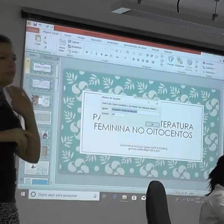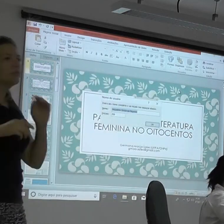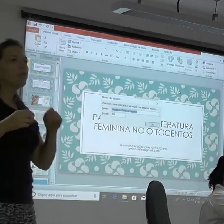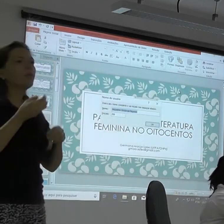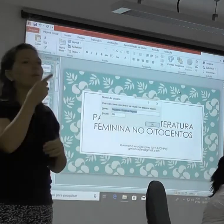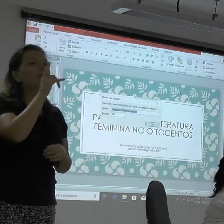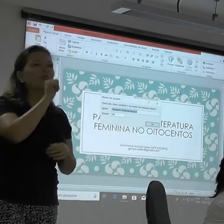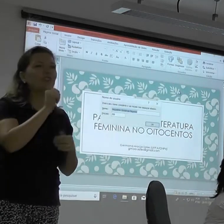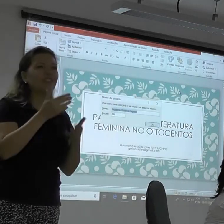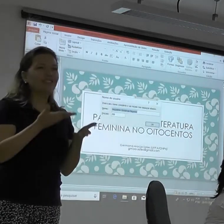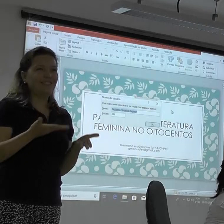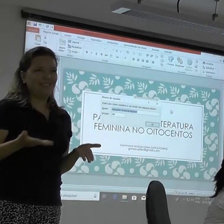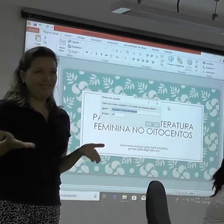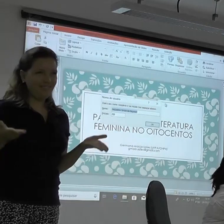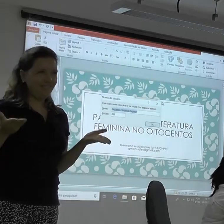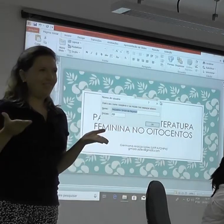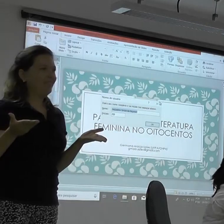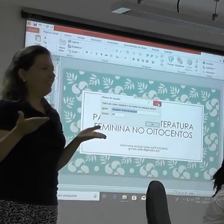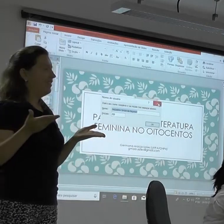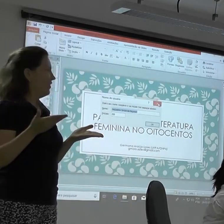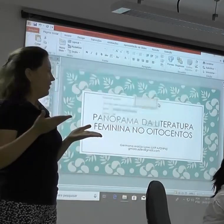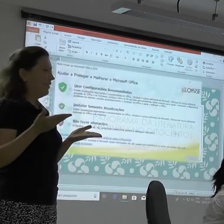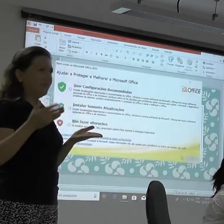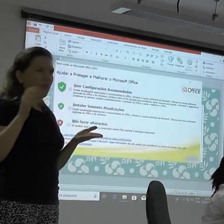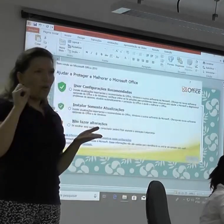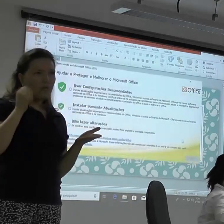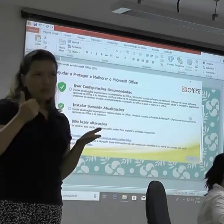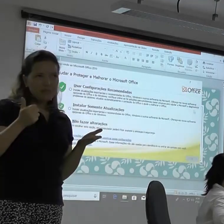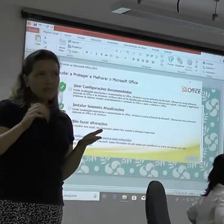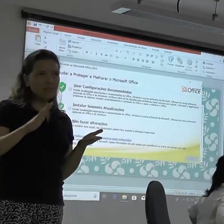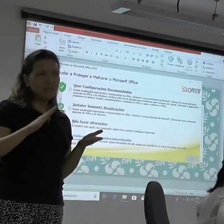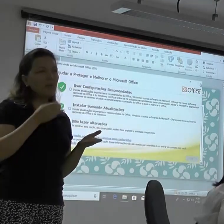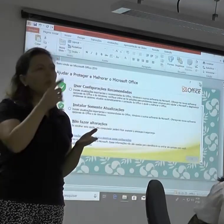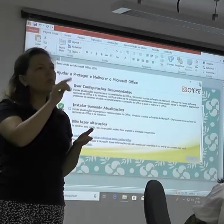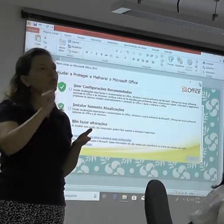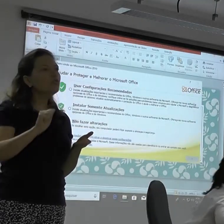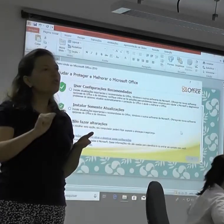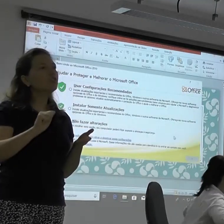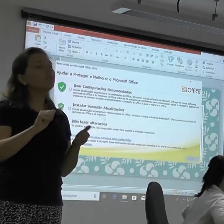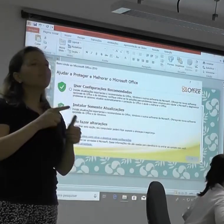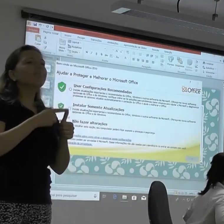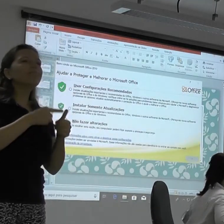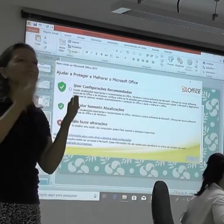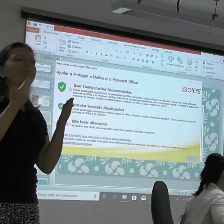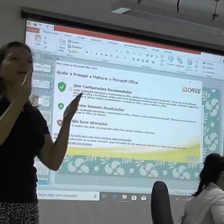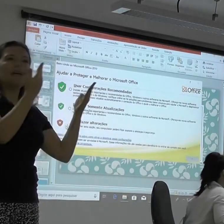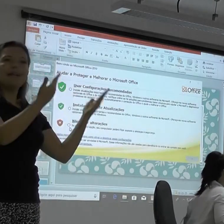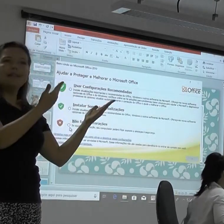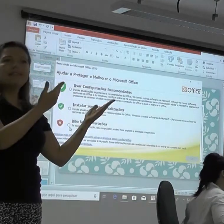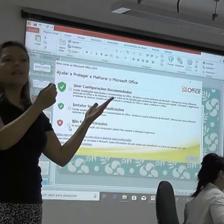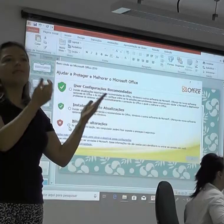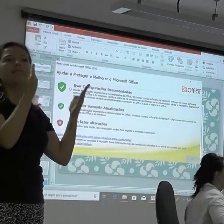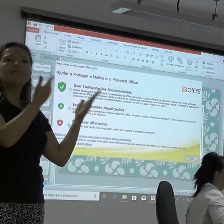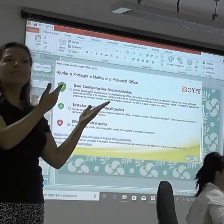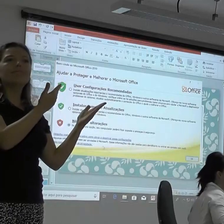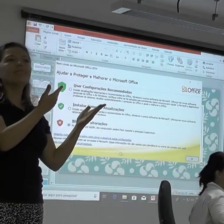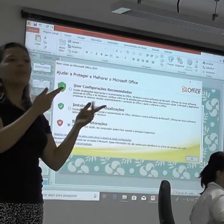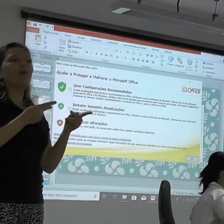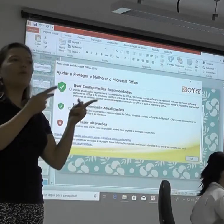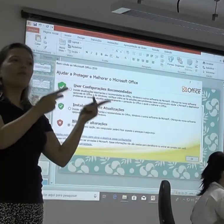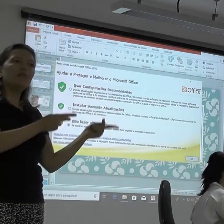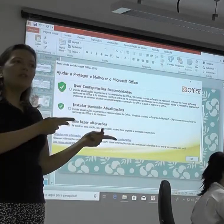Bom dia, como eu venho bem. Bom dia, quero agradecer ao convite da Dice, da